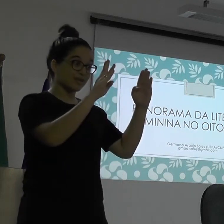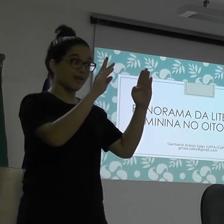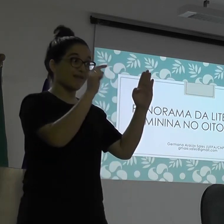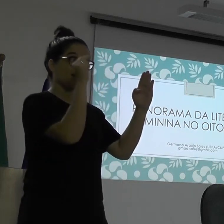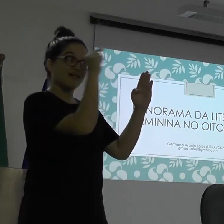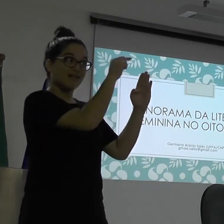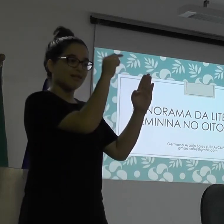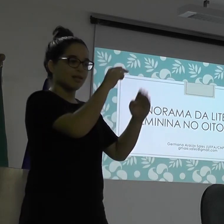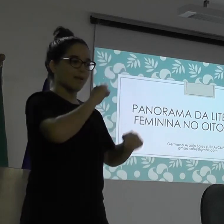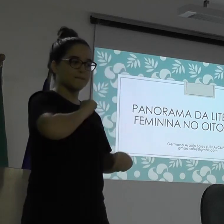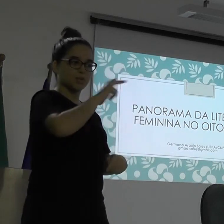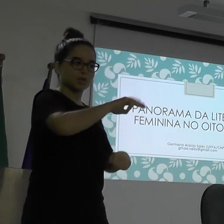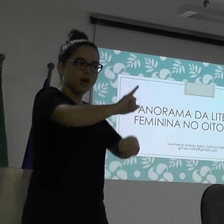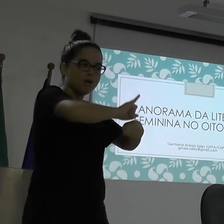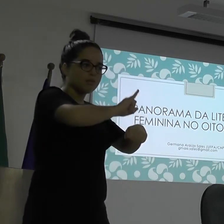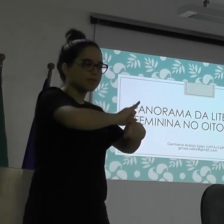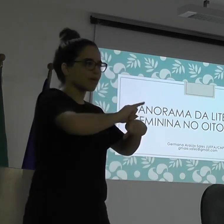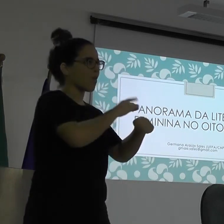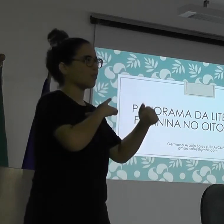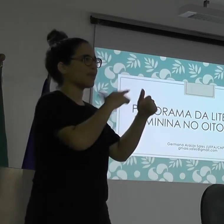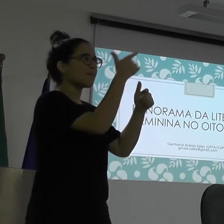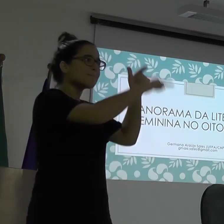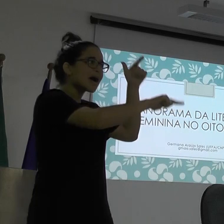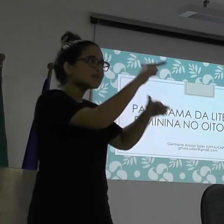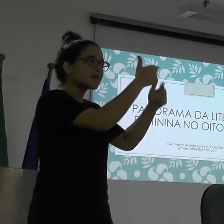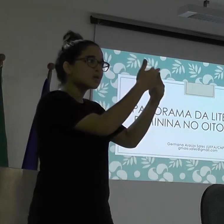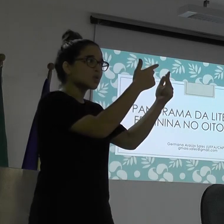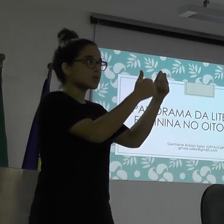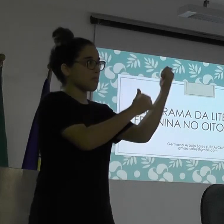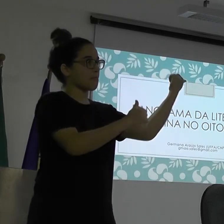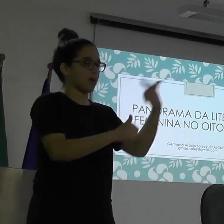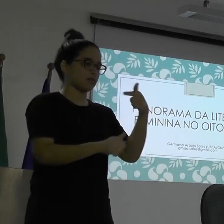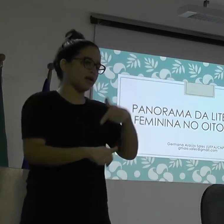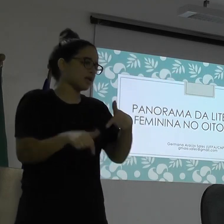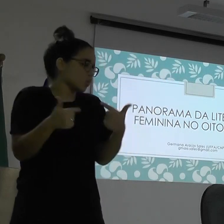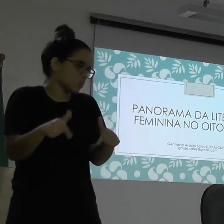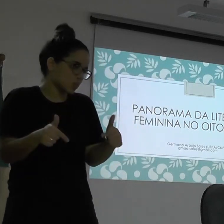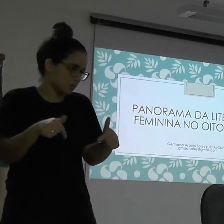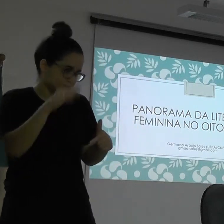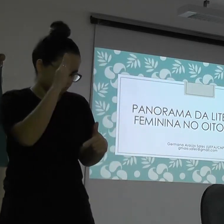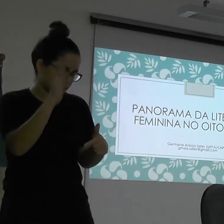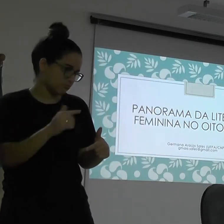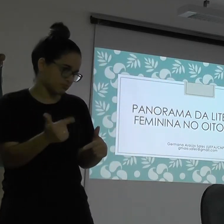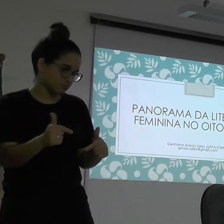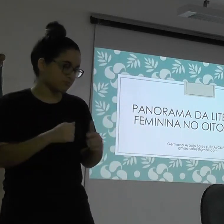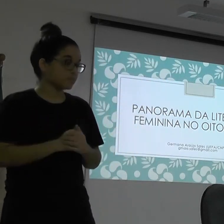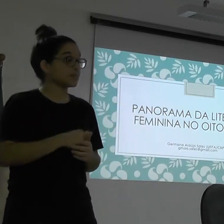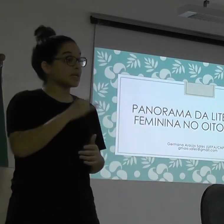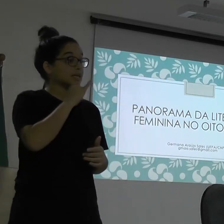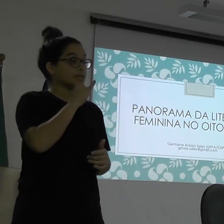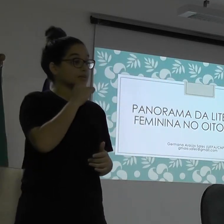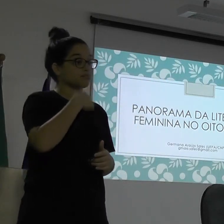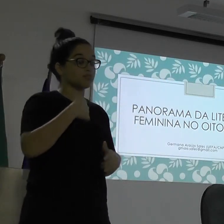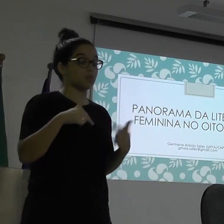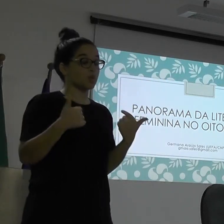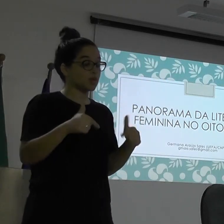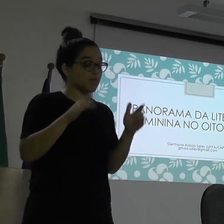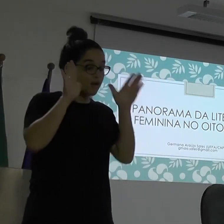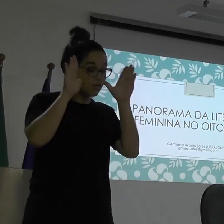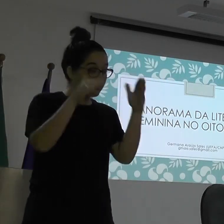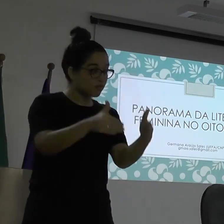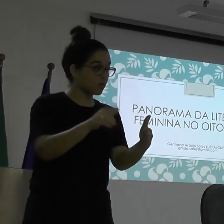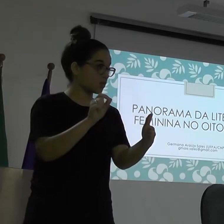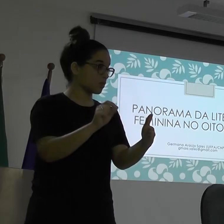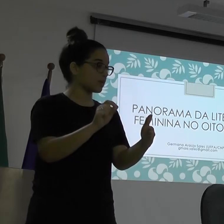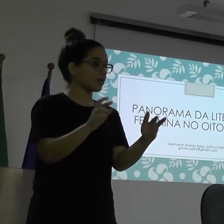outras coisas que aqui no Brasil não tem. Aí isso depende do que você quer pesquisar, né? Por exemplo, eu que trabalho com essa